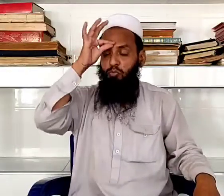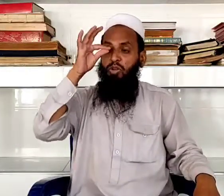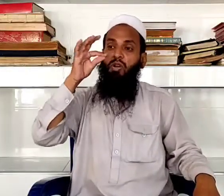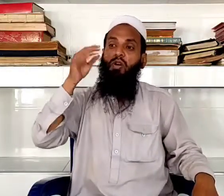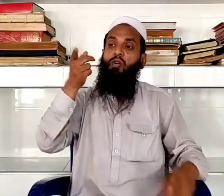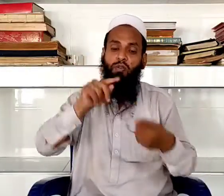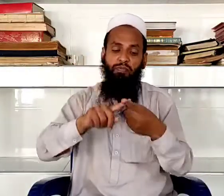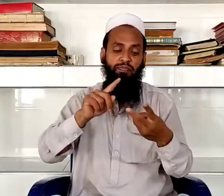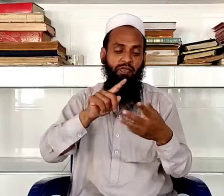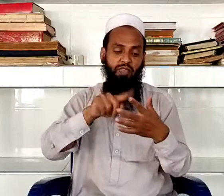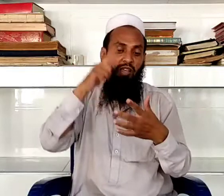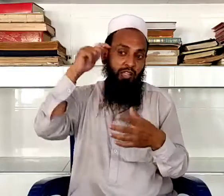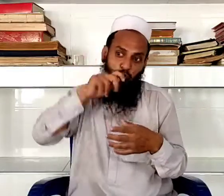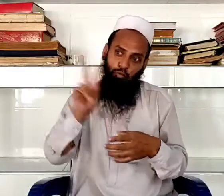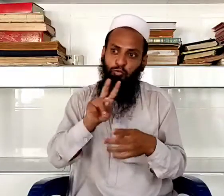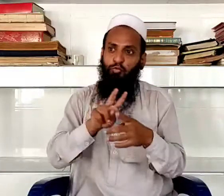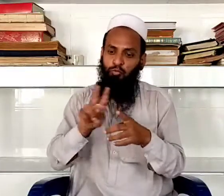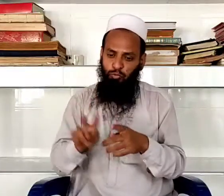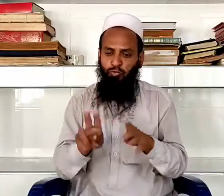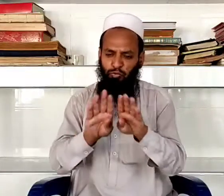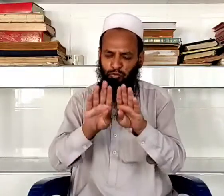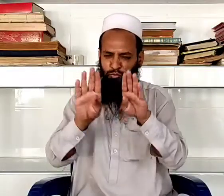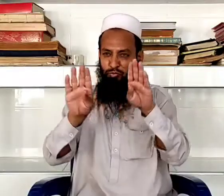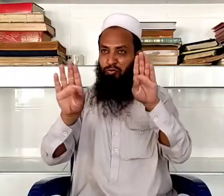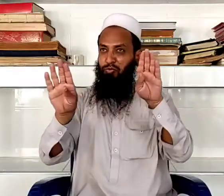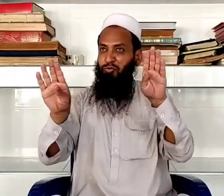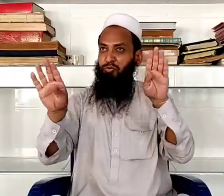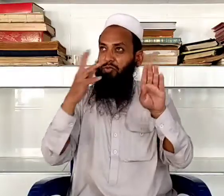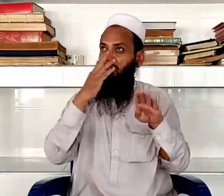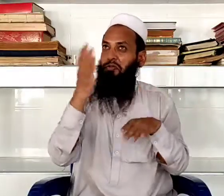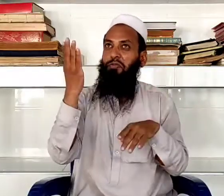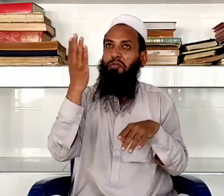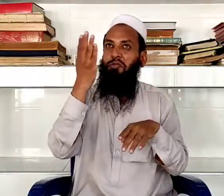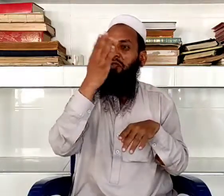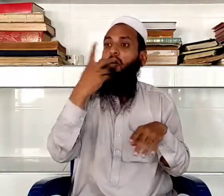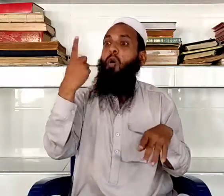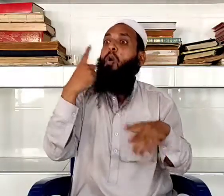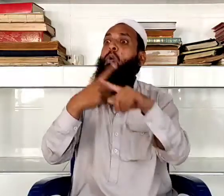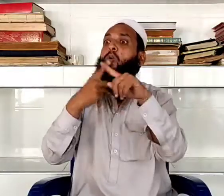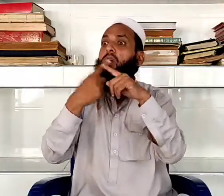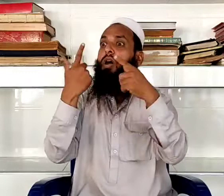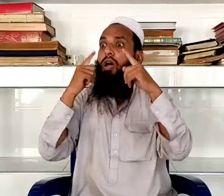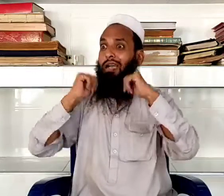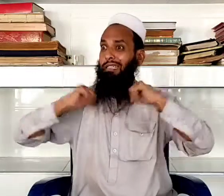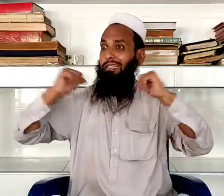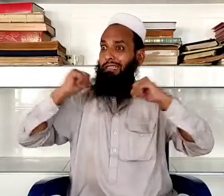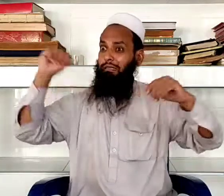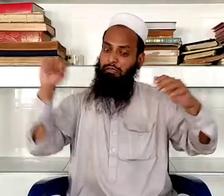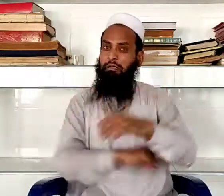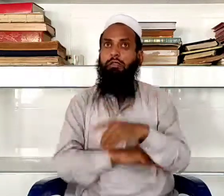جناب علی المرتضی رضی اللہ تعالی 14 بیٹے نے, اور جناب سیدنا علی المرتضی رضی